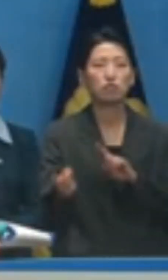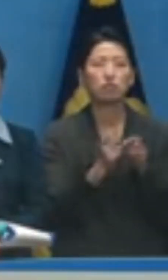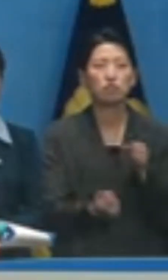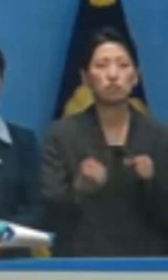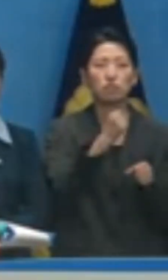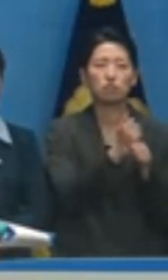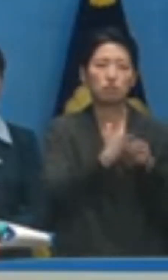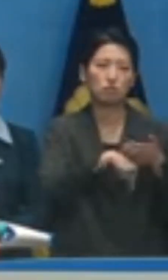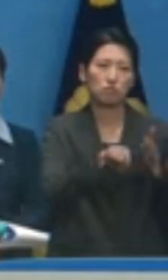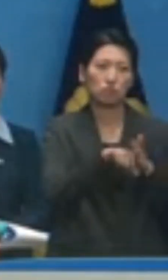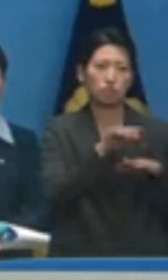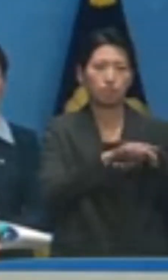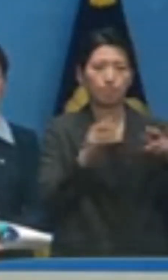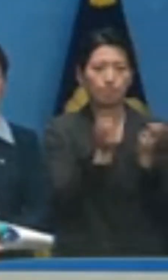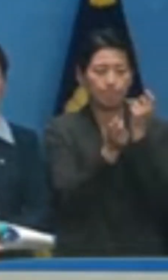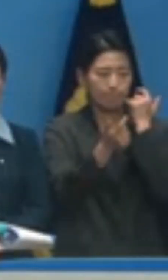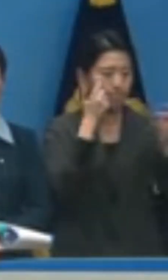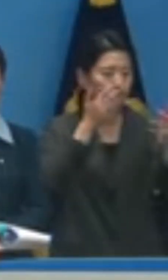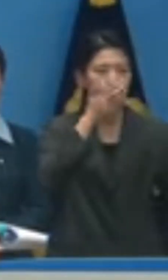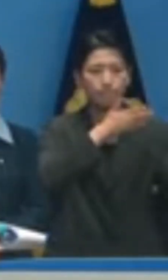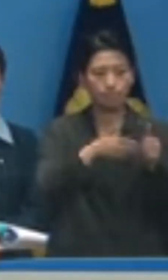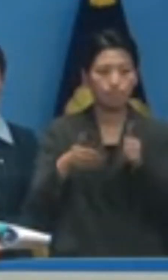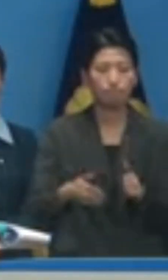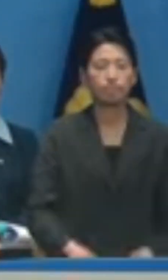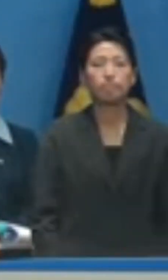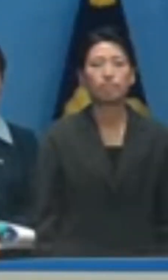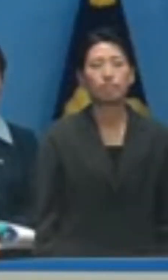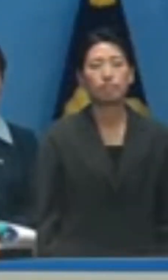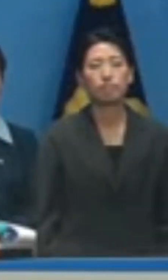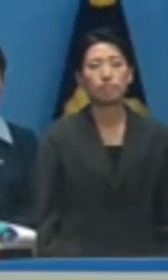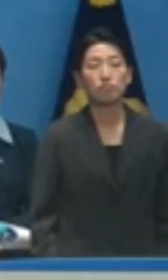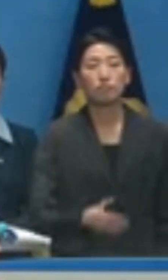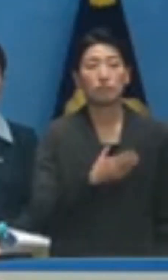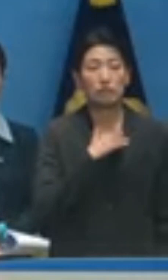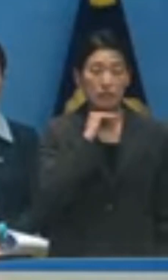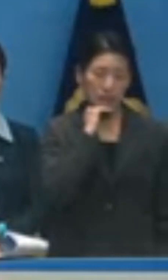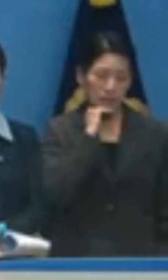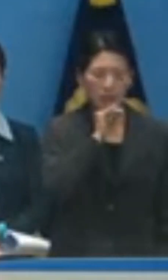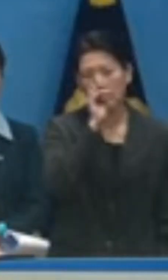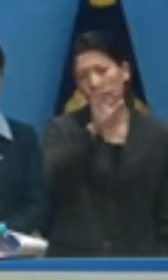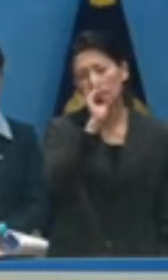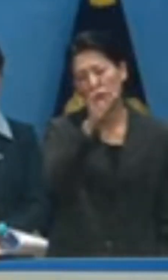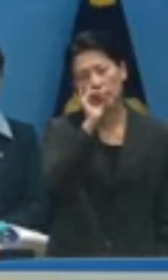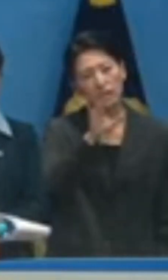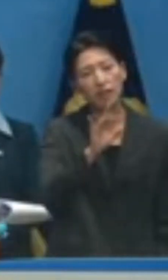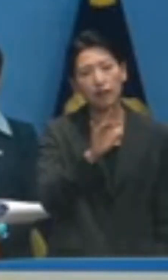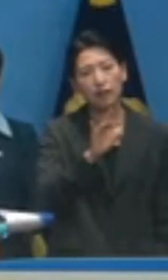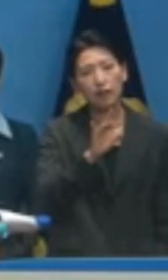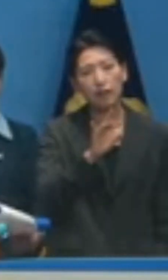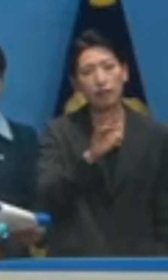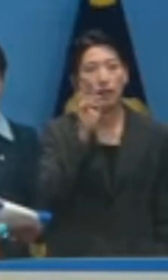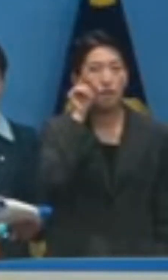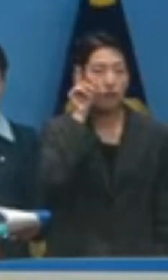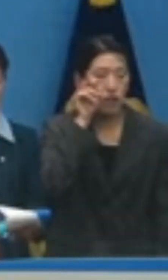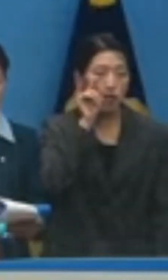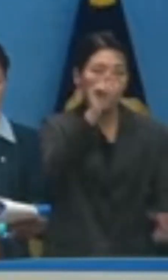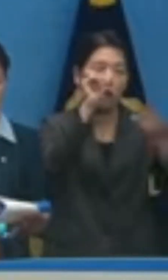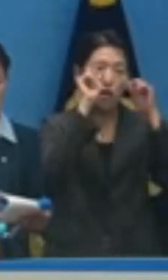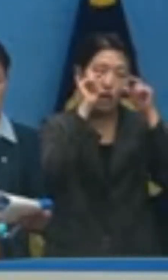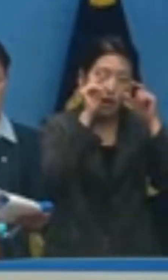종합적인 지원책을 강력히 요청합니다. 저희는 더 이상 기다릴 여력이 없습니다. 매일 밤을 이루지